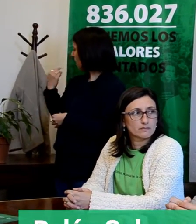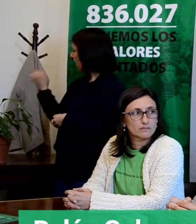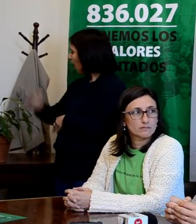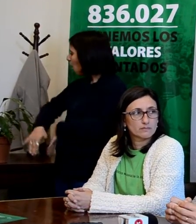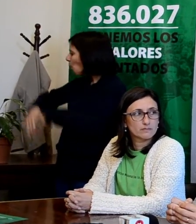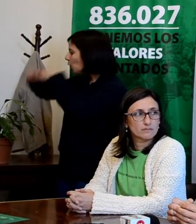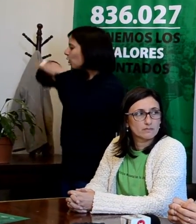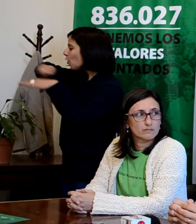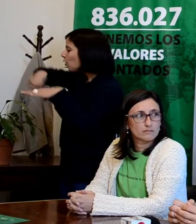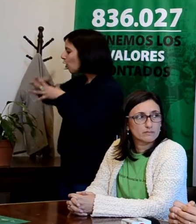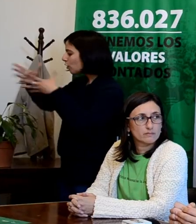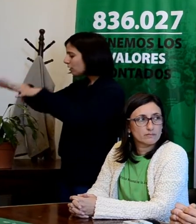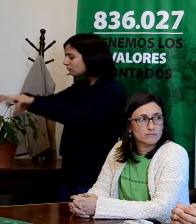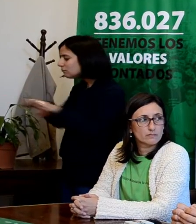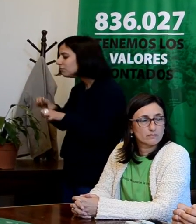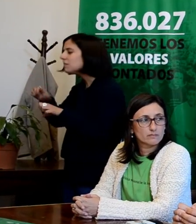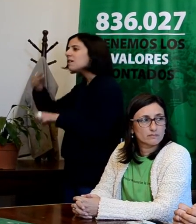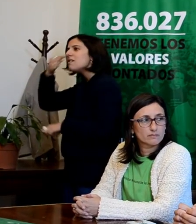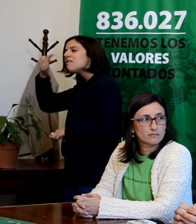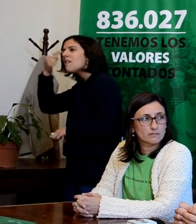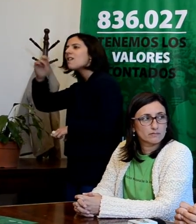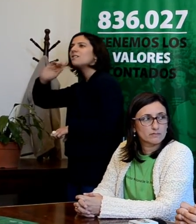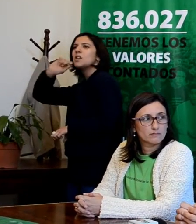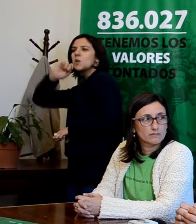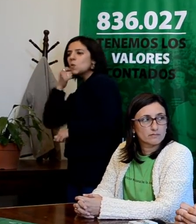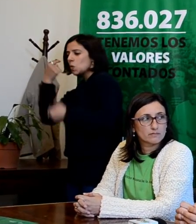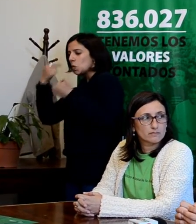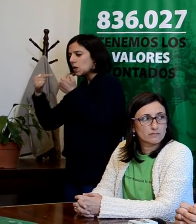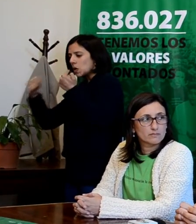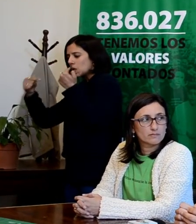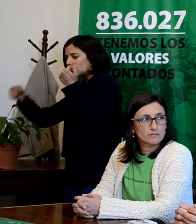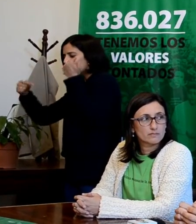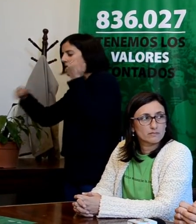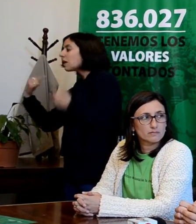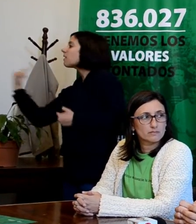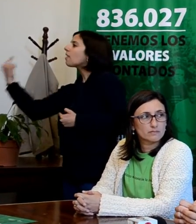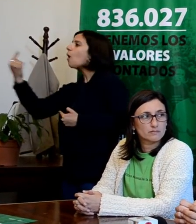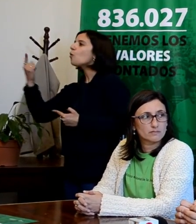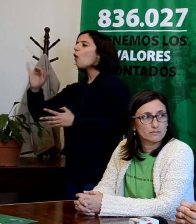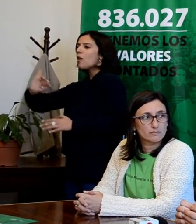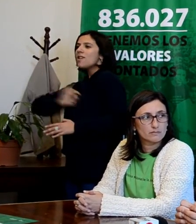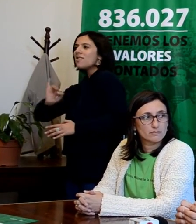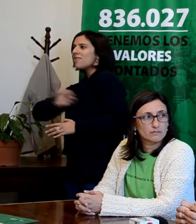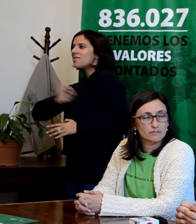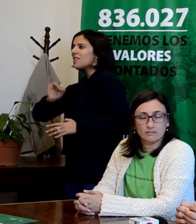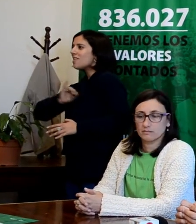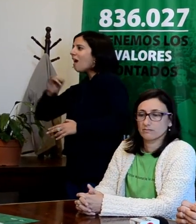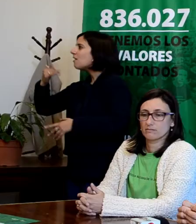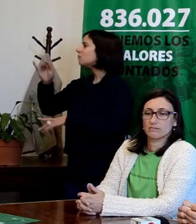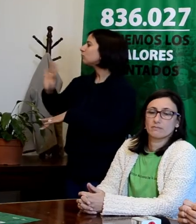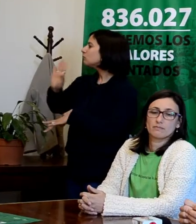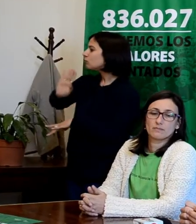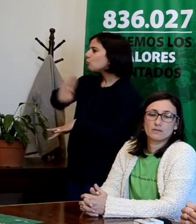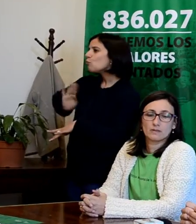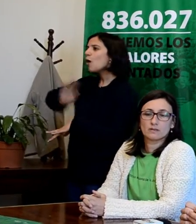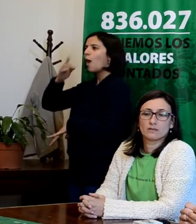del lugar donde viene, de sus intereses, de su gusto, de su identidad de género, de su trayectoria educativa. Y